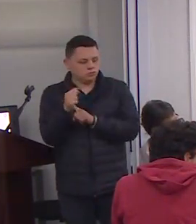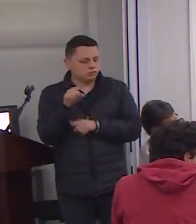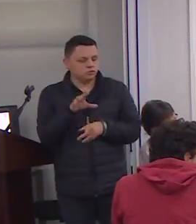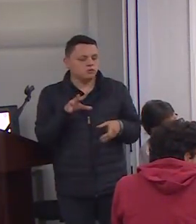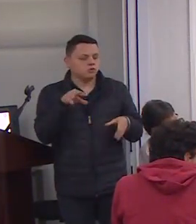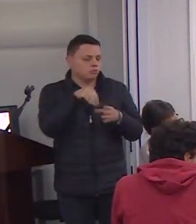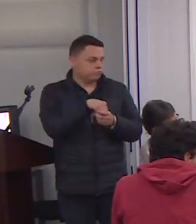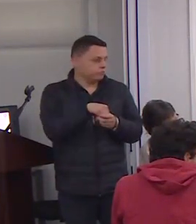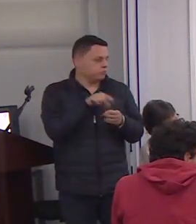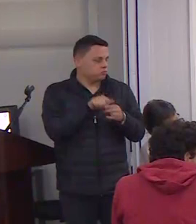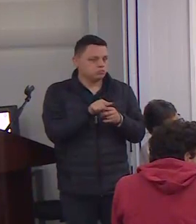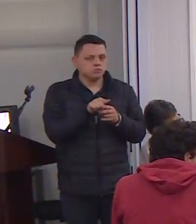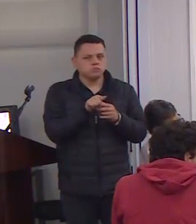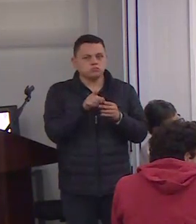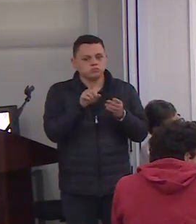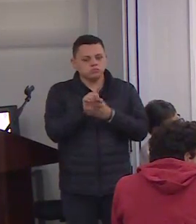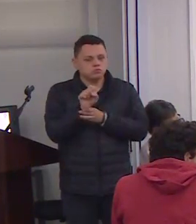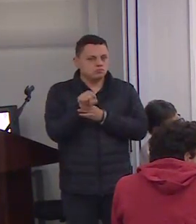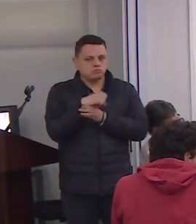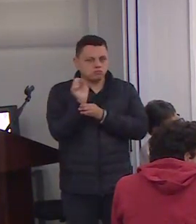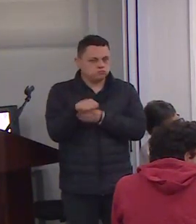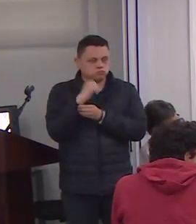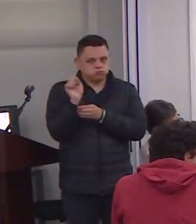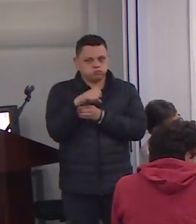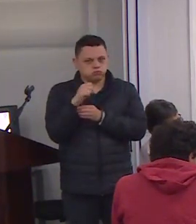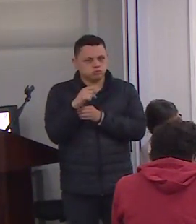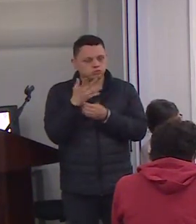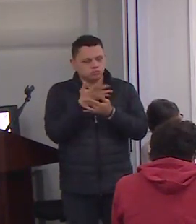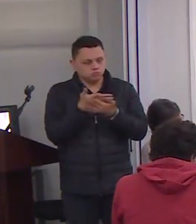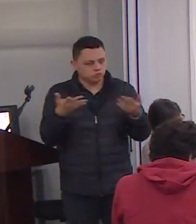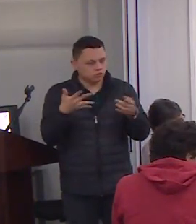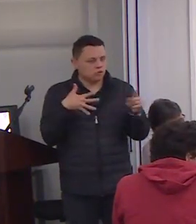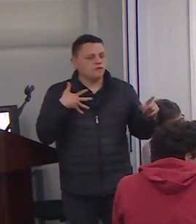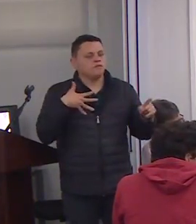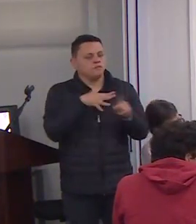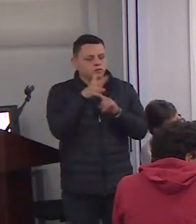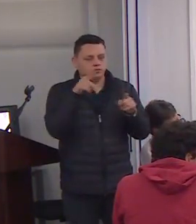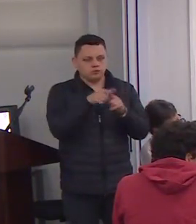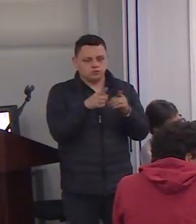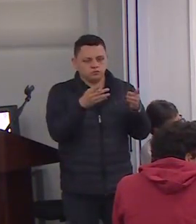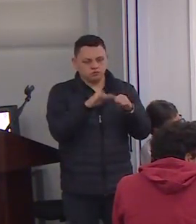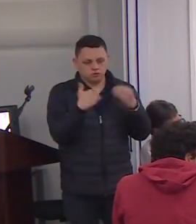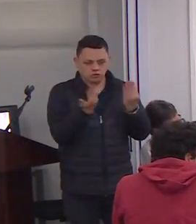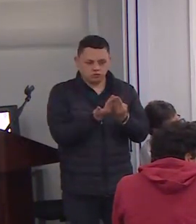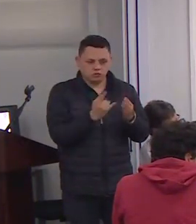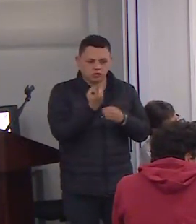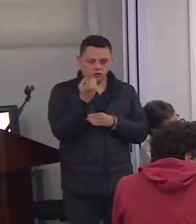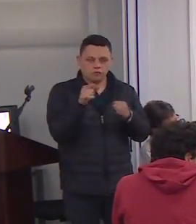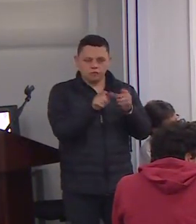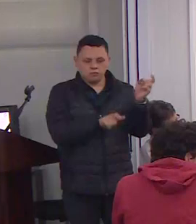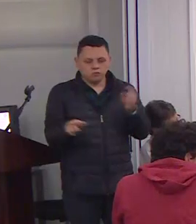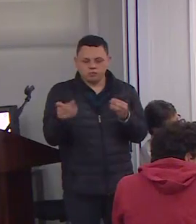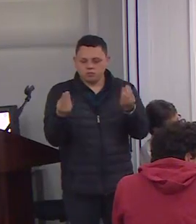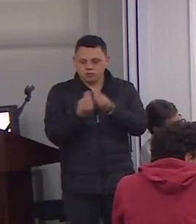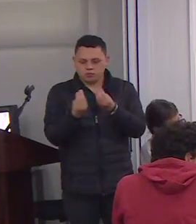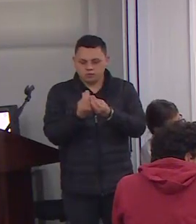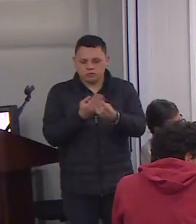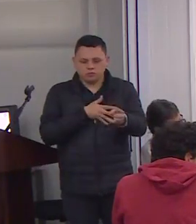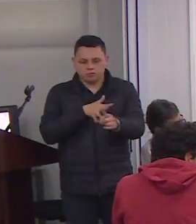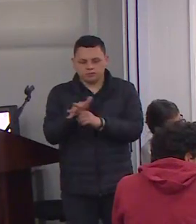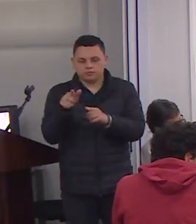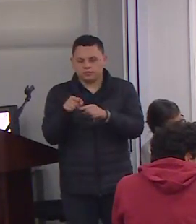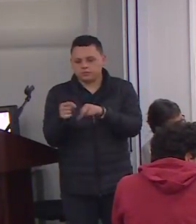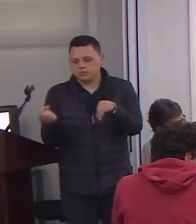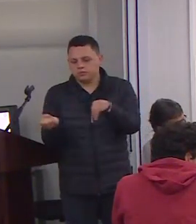episodios de agresividad en un colegio afectando la integridad física de sus compañeros